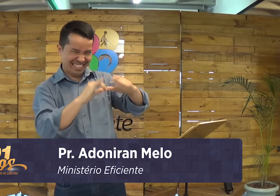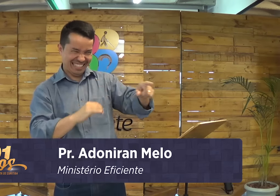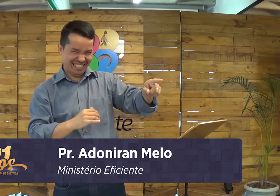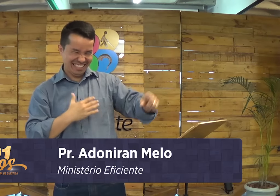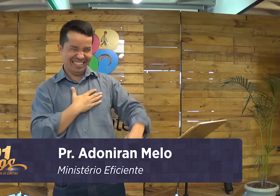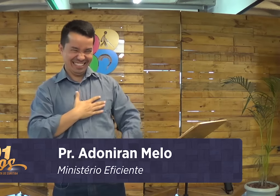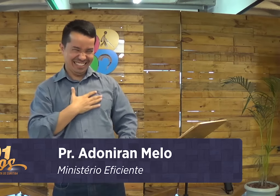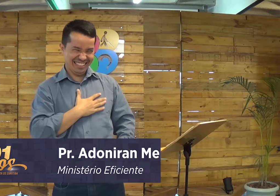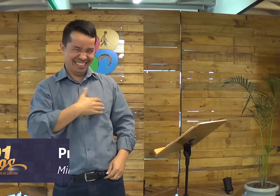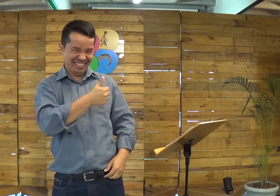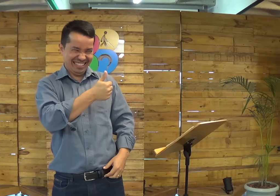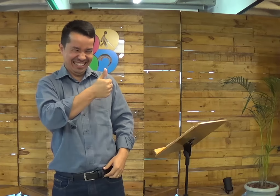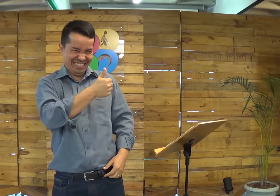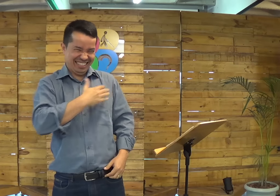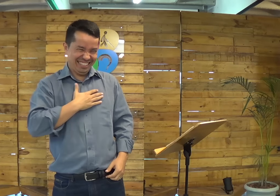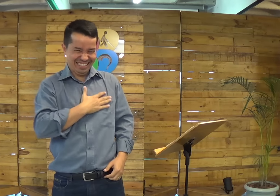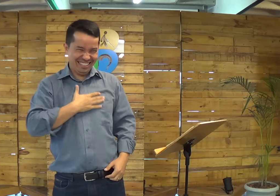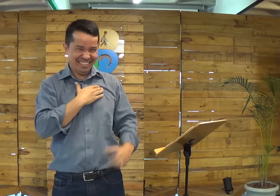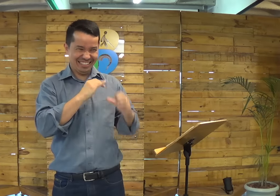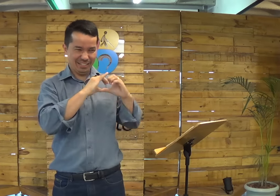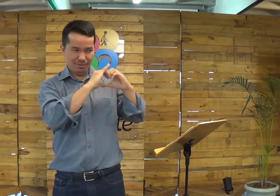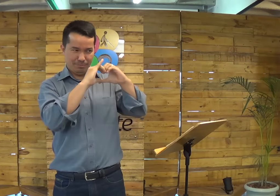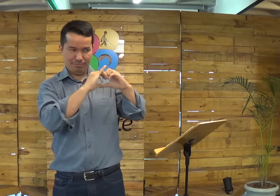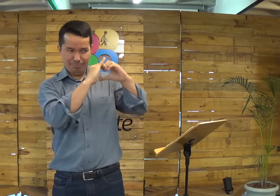Oi Você gosta desse Oi aqui